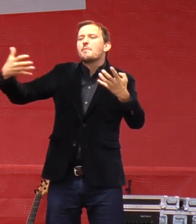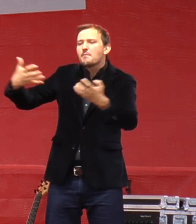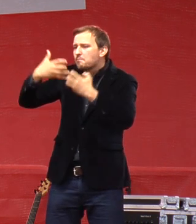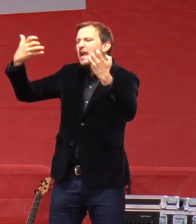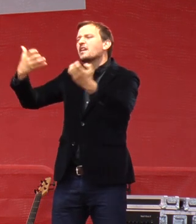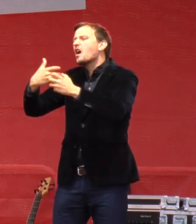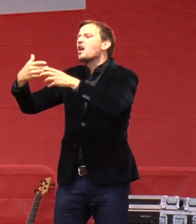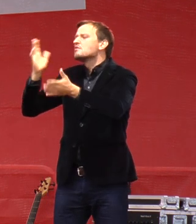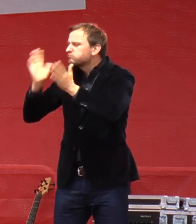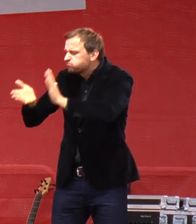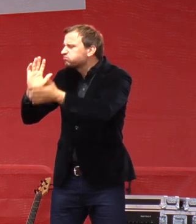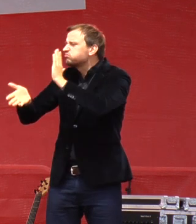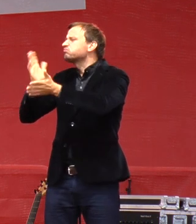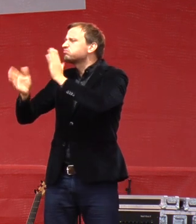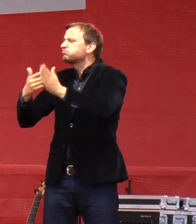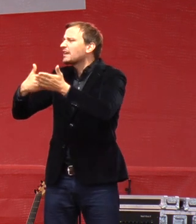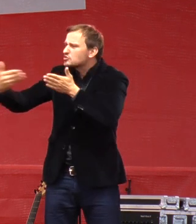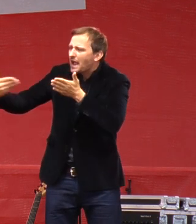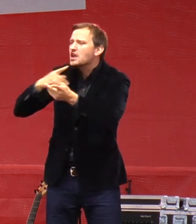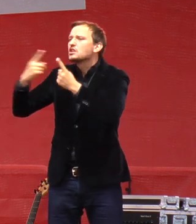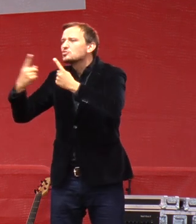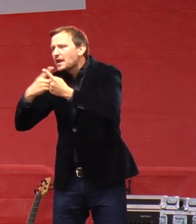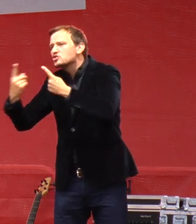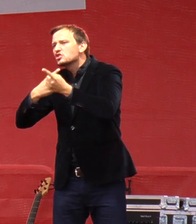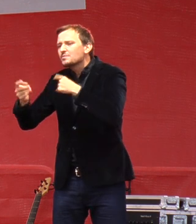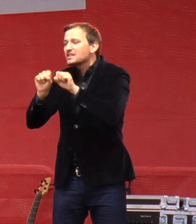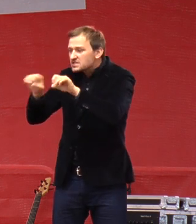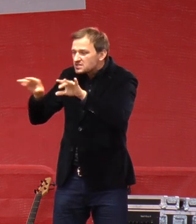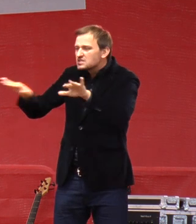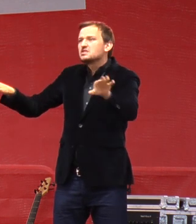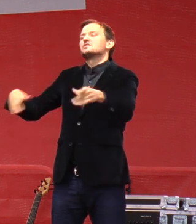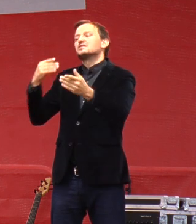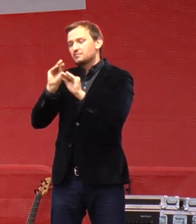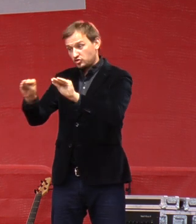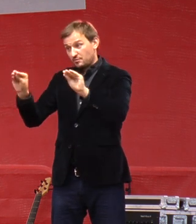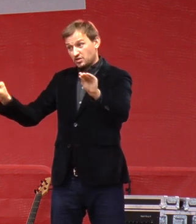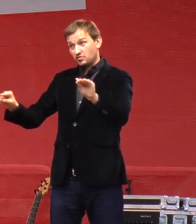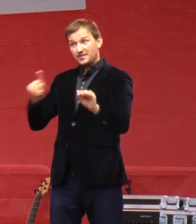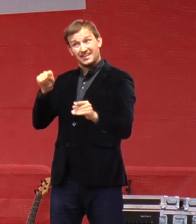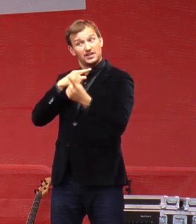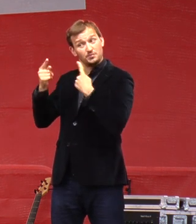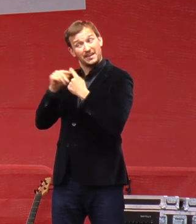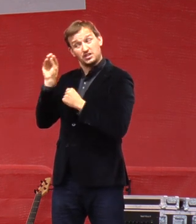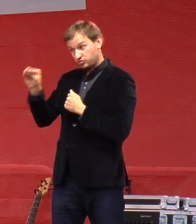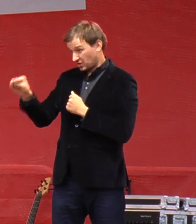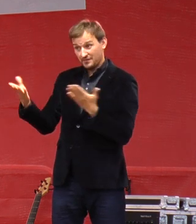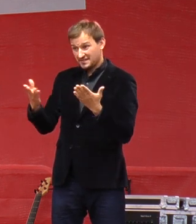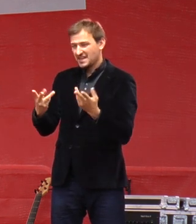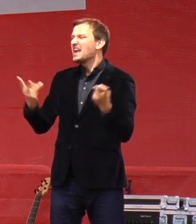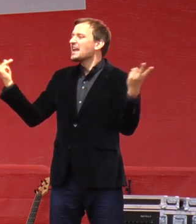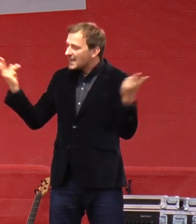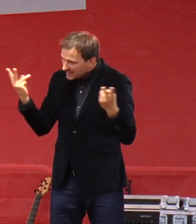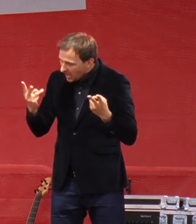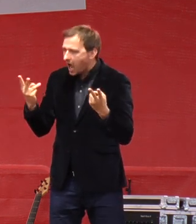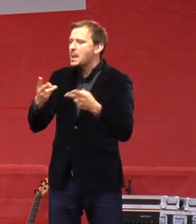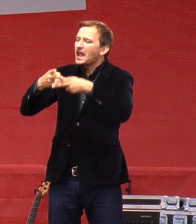jemandem ins Gespräch zu kommen, damit man das Angenehme mit dem Nützlichen verbinden kann. Und wenn Sie dann im Gespräch sind, können Sie sagen, egal ob du in